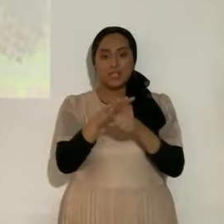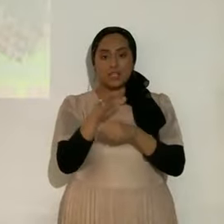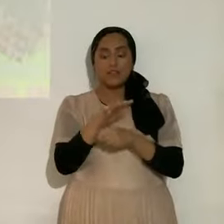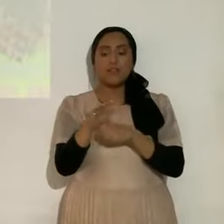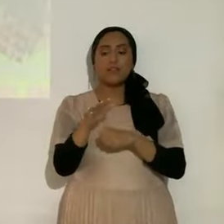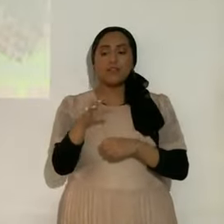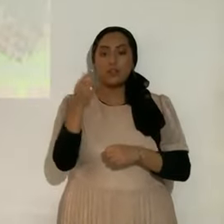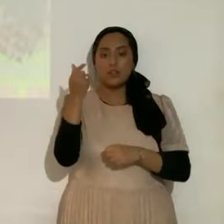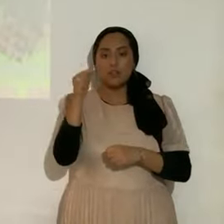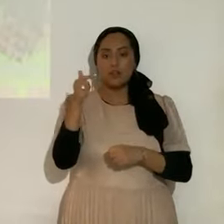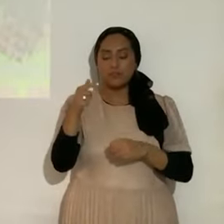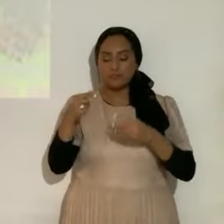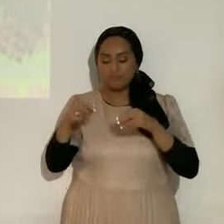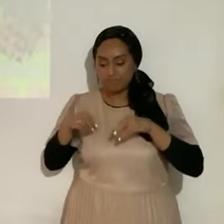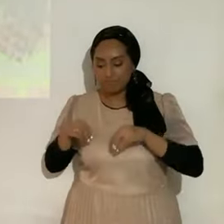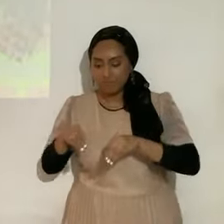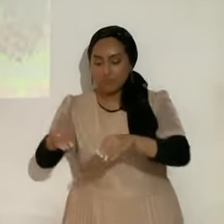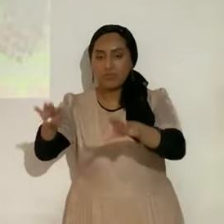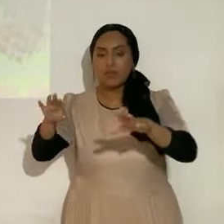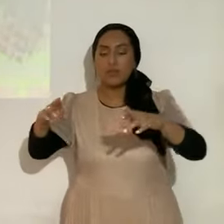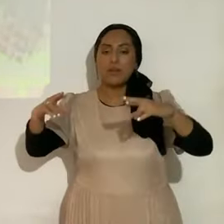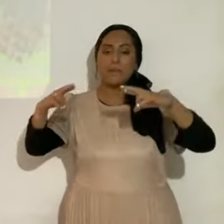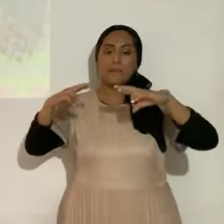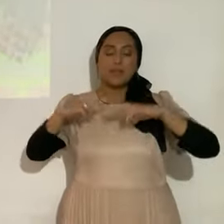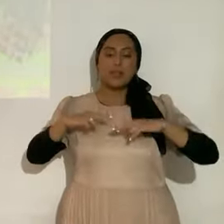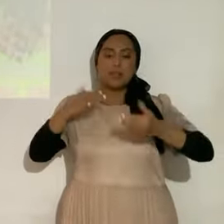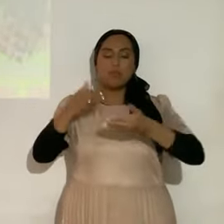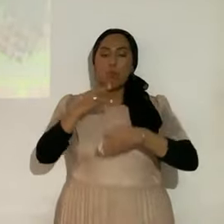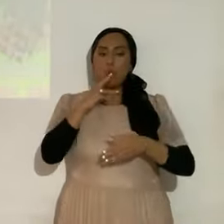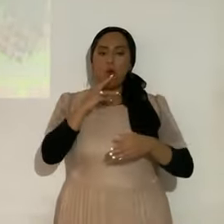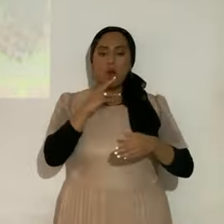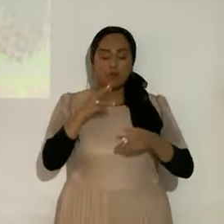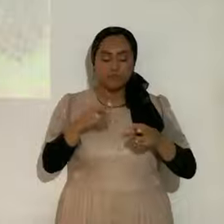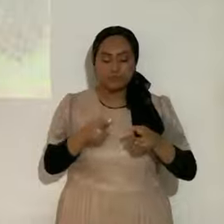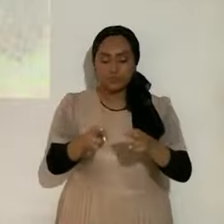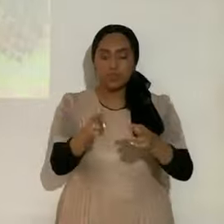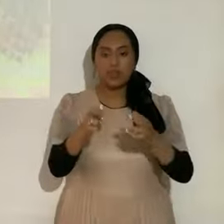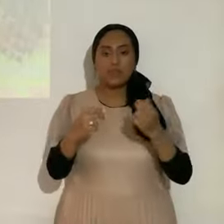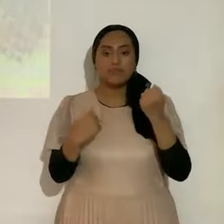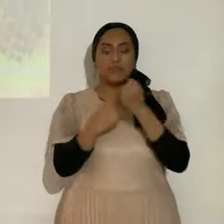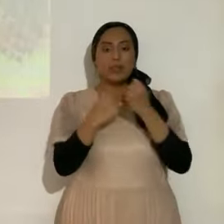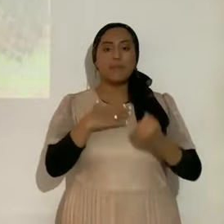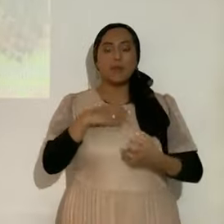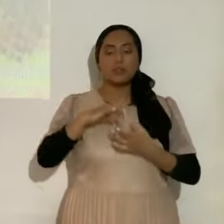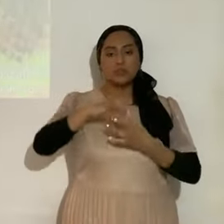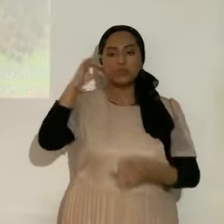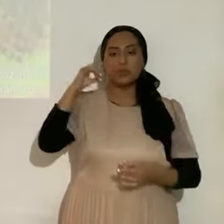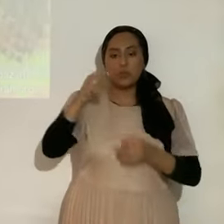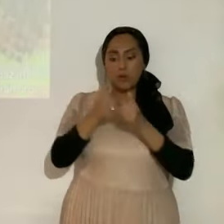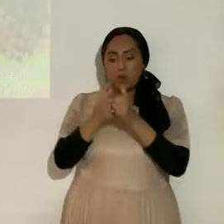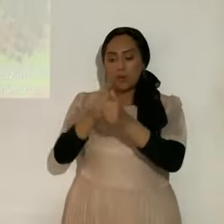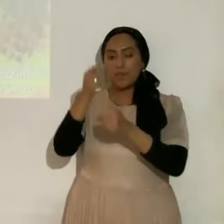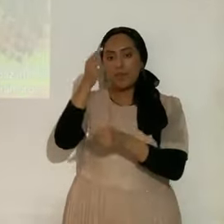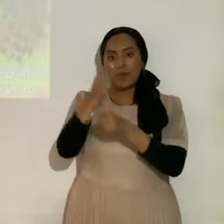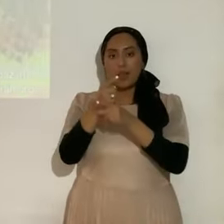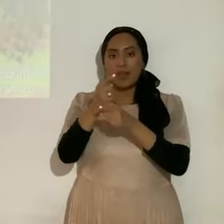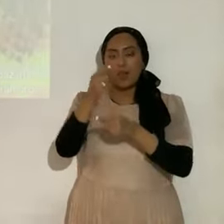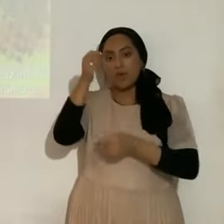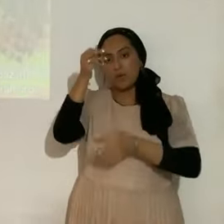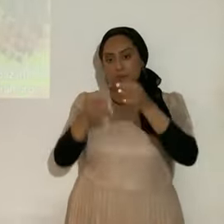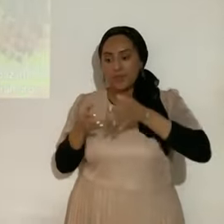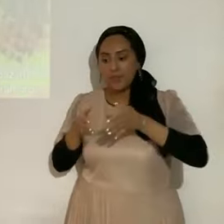de delicados pastos me hará descansar, junto a aguas de reposo me pastoreará. Confortará mi alma, me guiará por senda de justicia, por amor